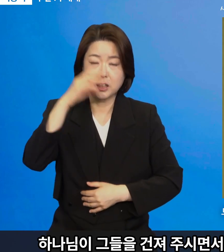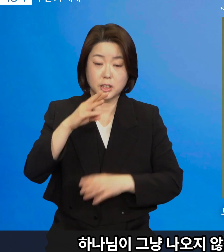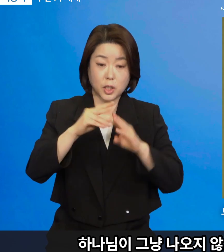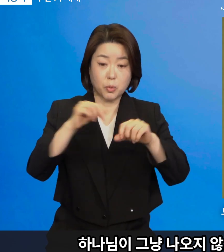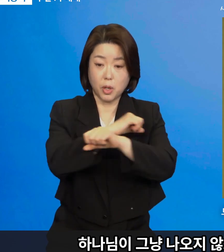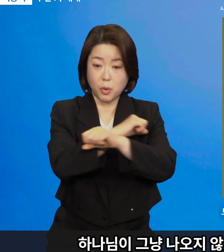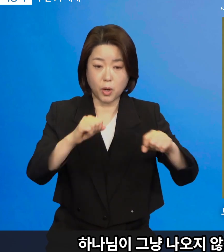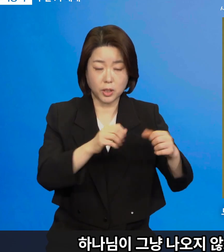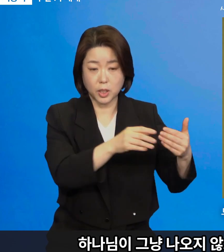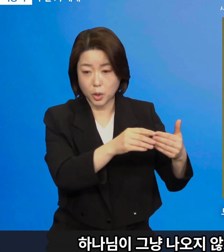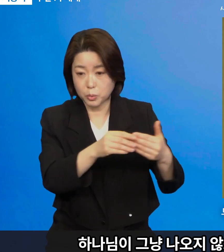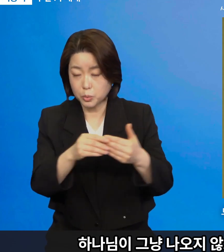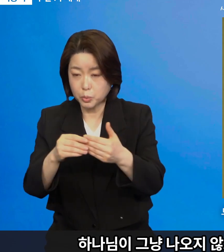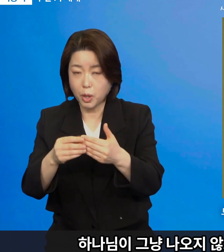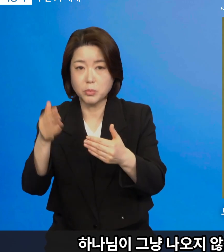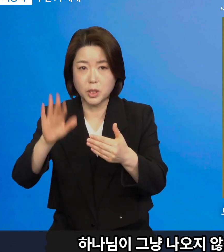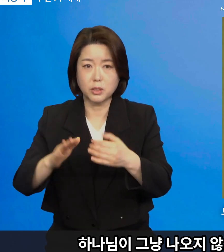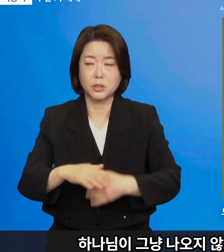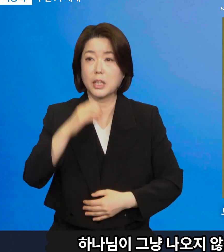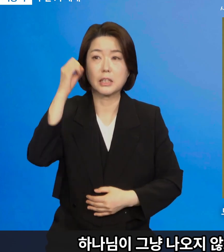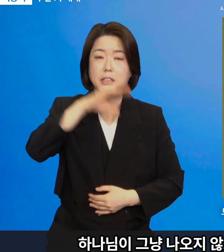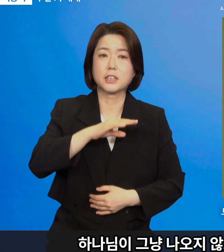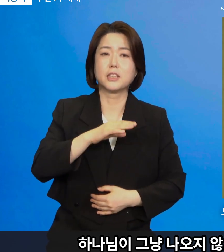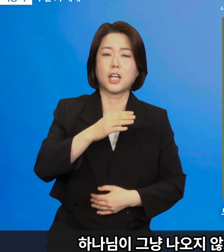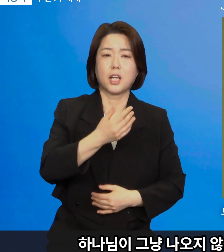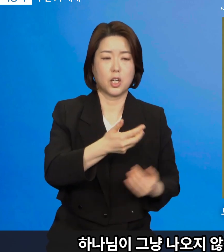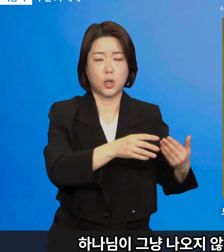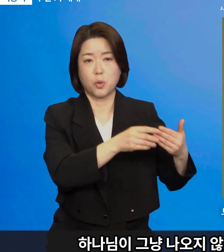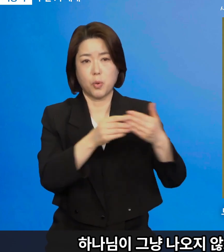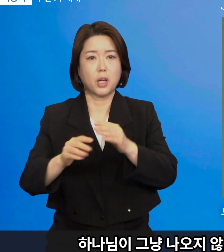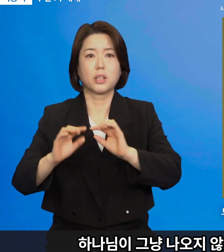되는데 하나님이 그냥 나오지 않으셨어요. 어떻게 하셨죠?